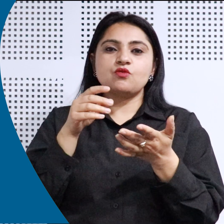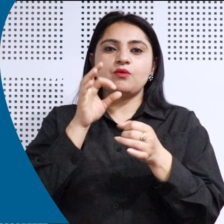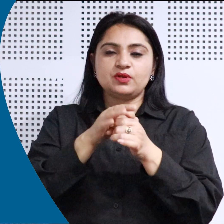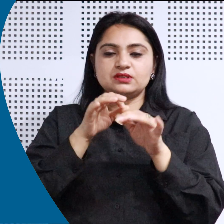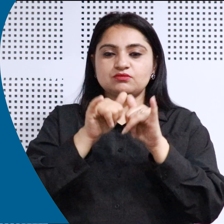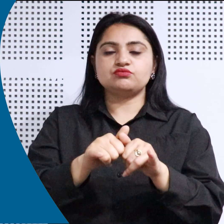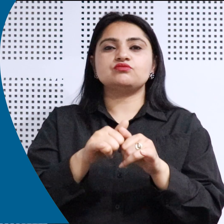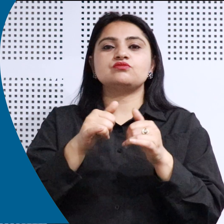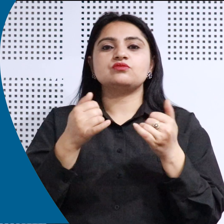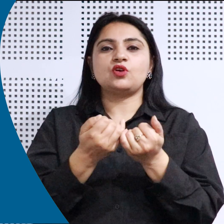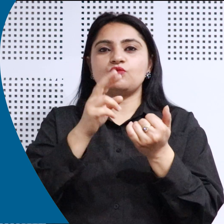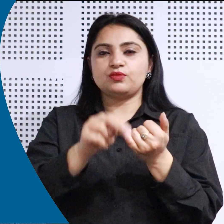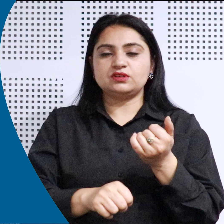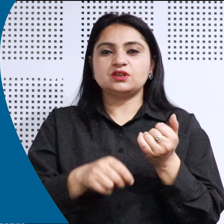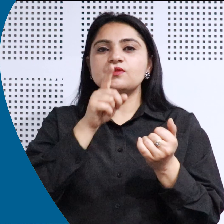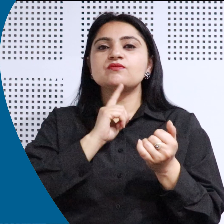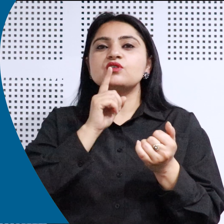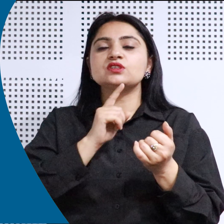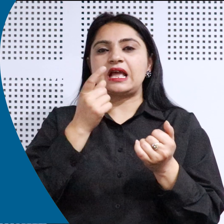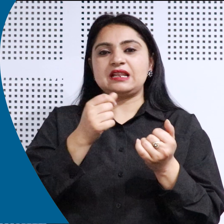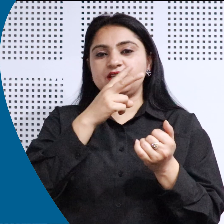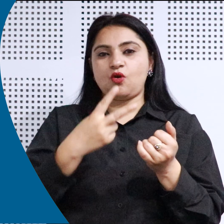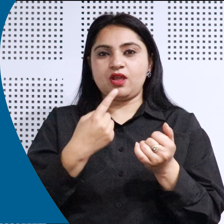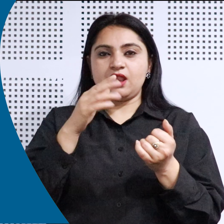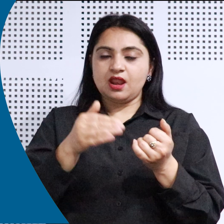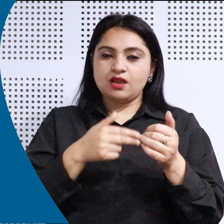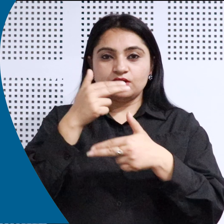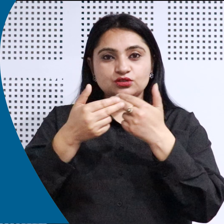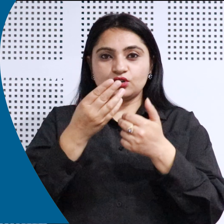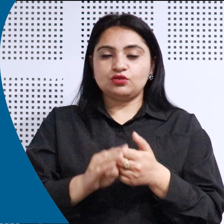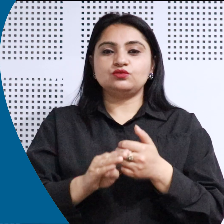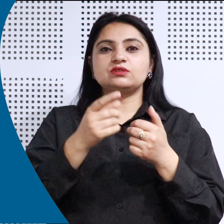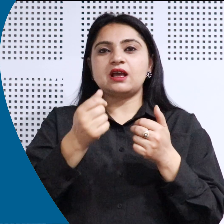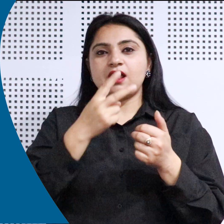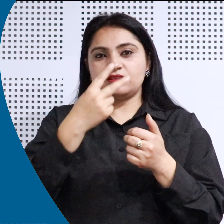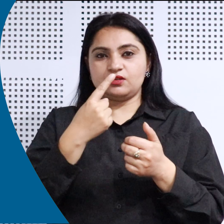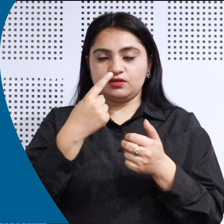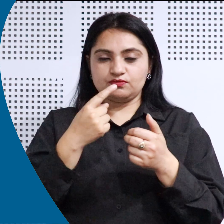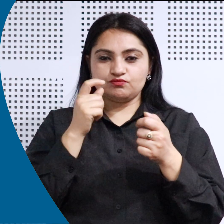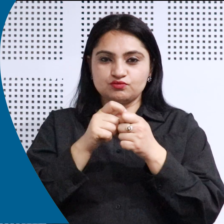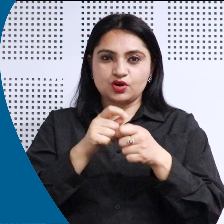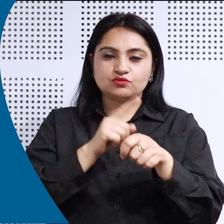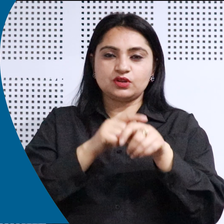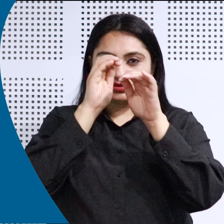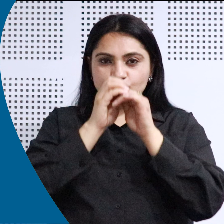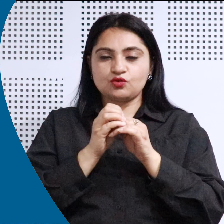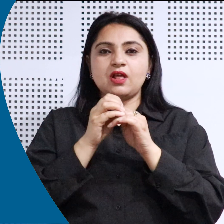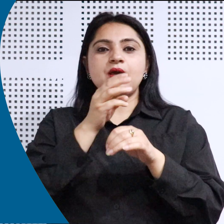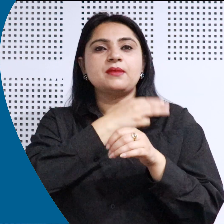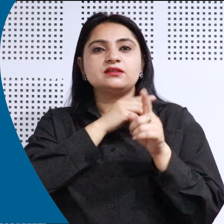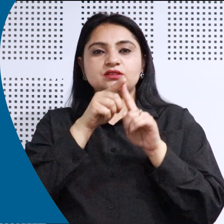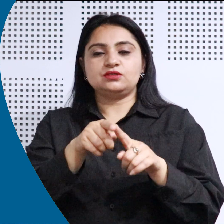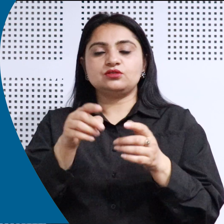भन्ने सन्दर्भमा हरेक साल आर्थिक ऐनलाई चाहिँ ल्याउने प्रचलन हुन्छ र आर्थिक ऐन तर्जुमाको सन्दर्भमा सरकारवालासँग राय सुझाव